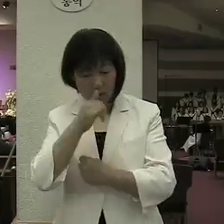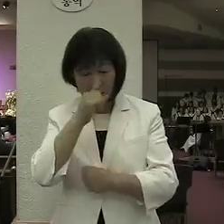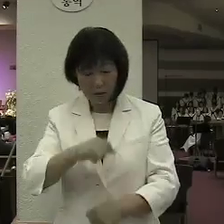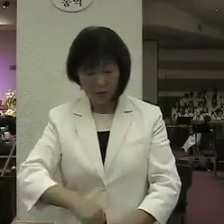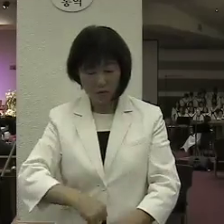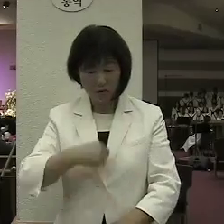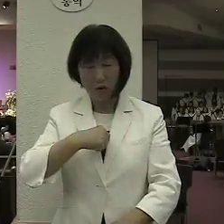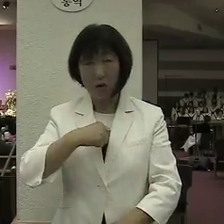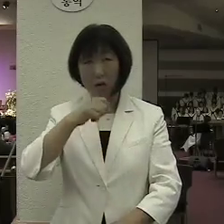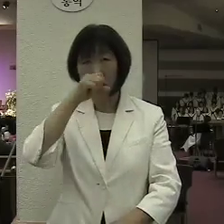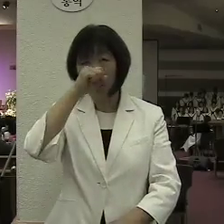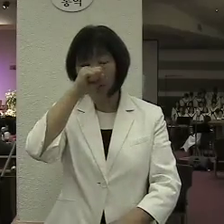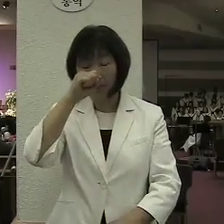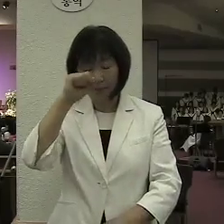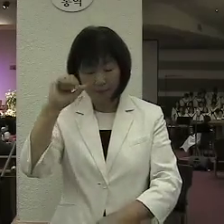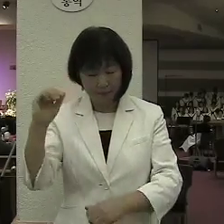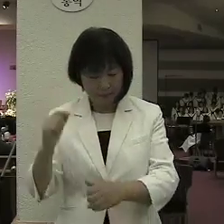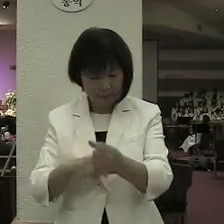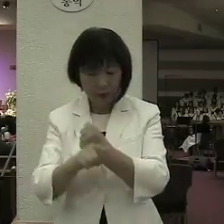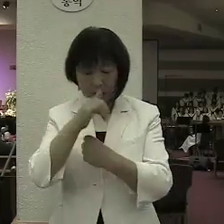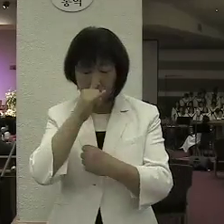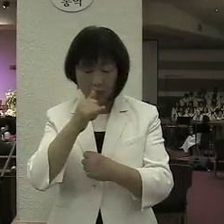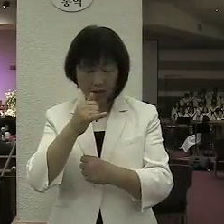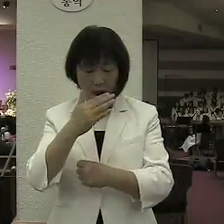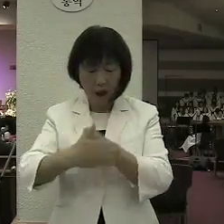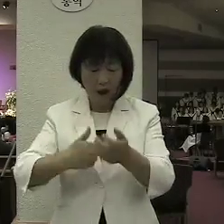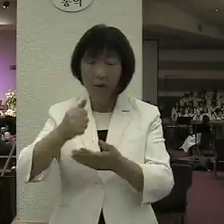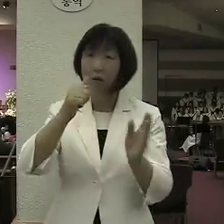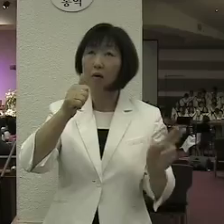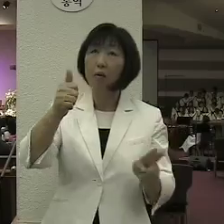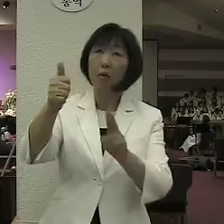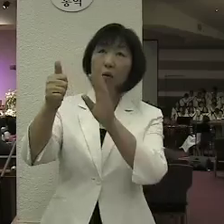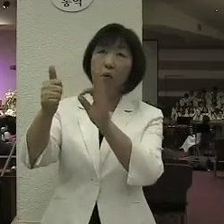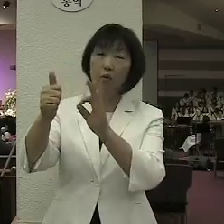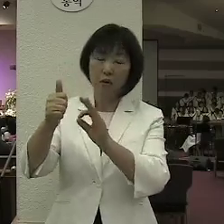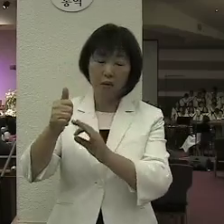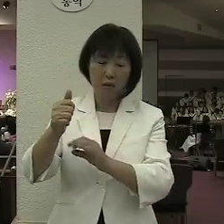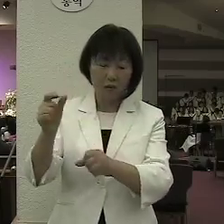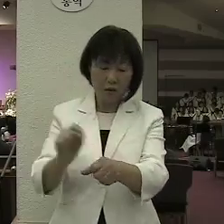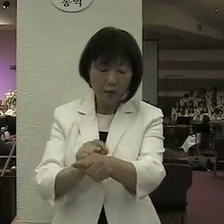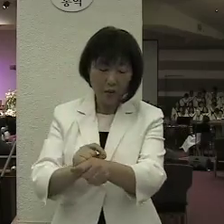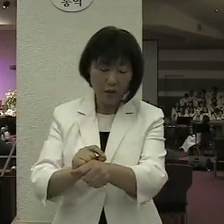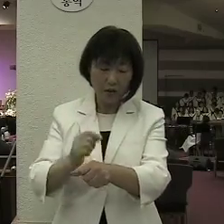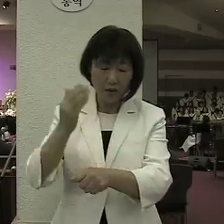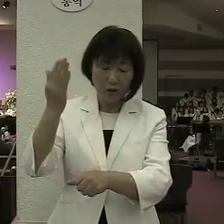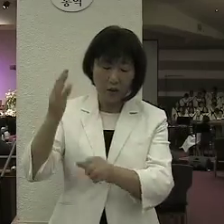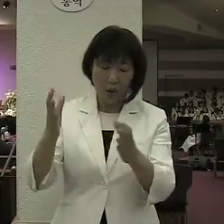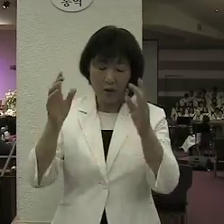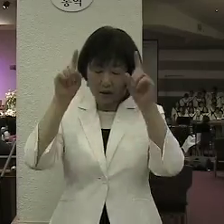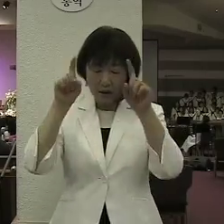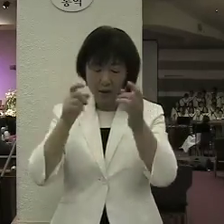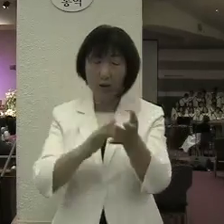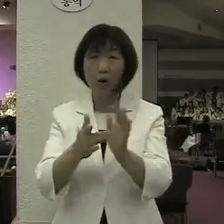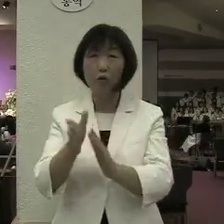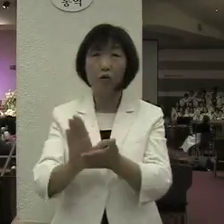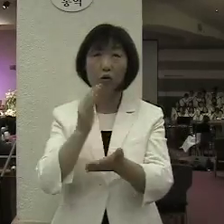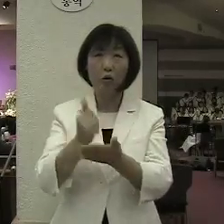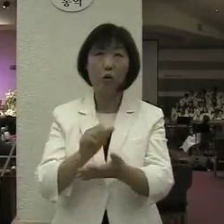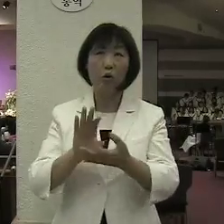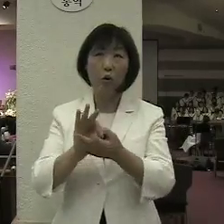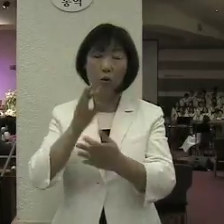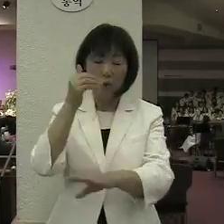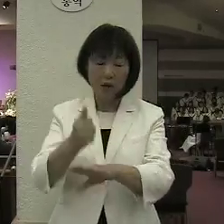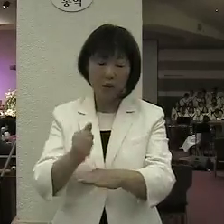마지막 때에 어린 양 예수 그리스도께서 승리하시기 때문에 너희도 승리할 것이라는 것을